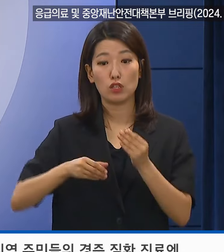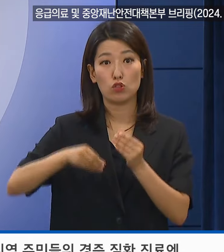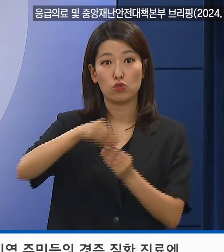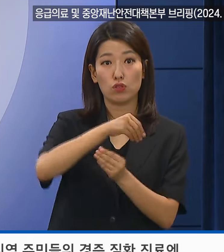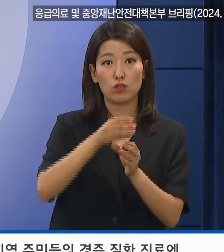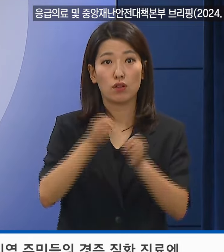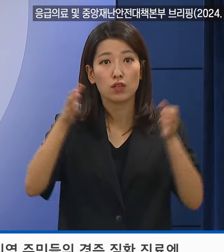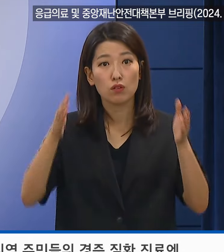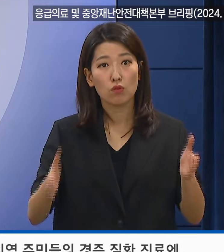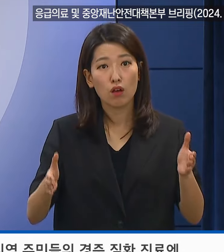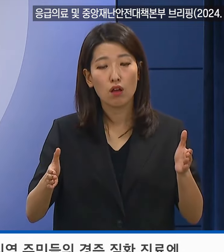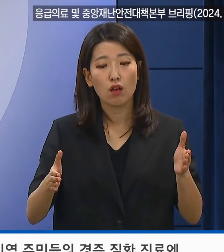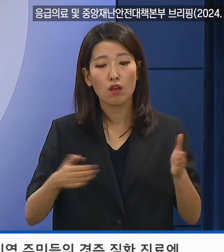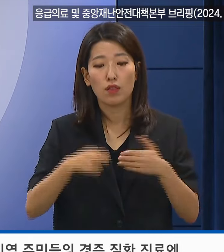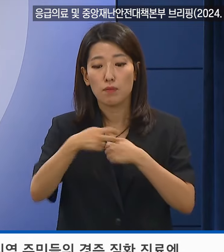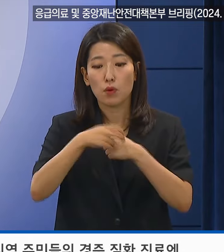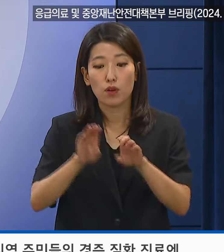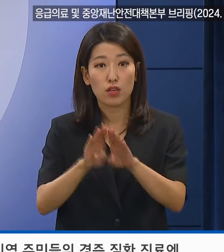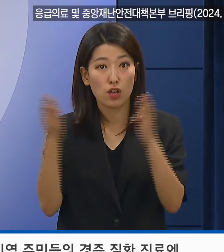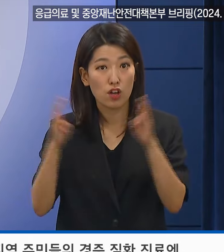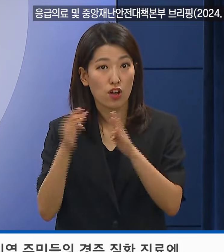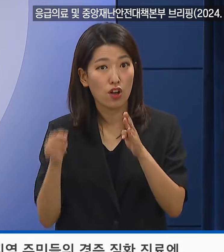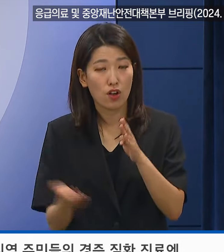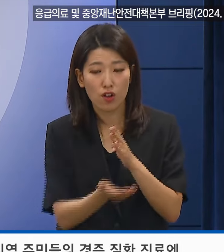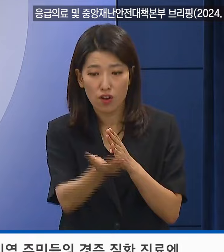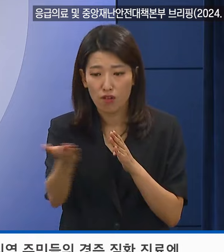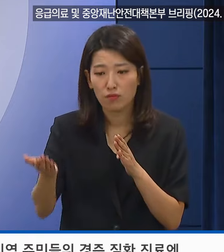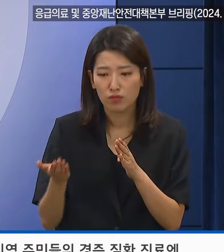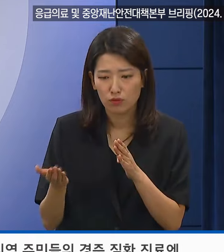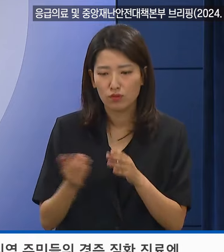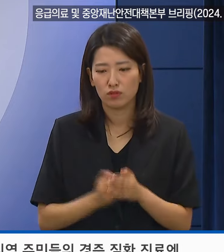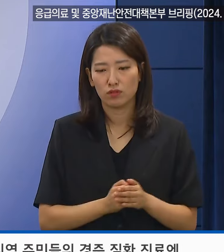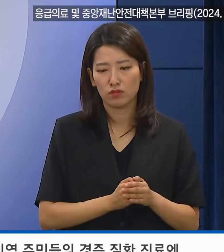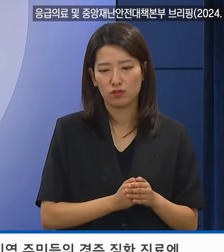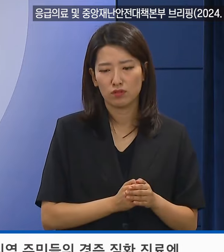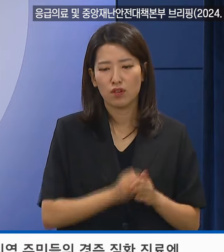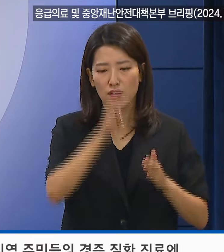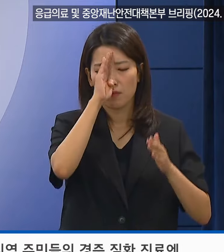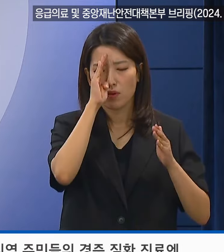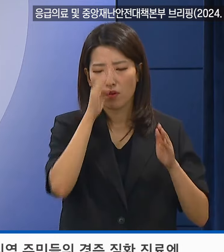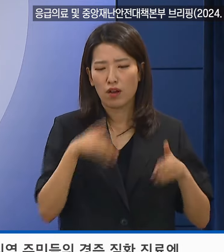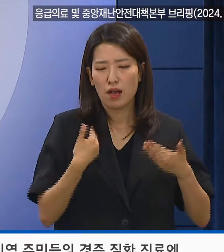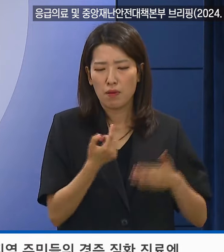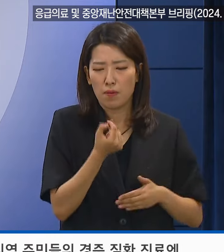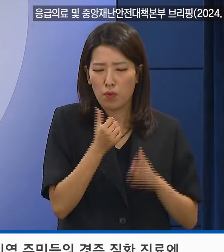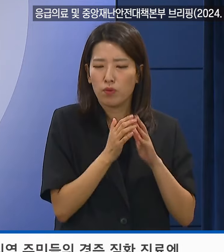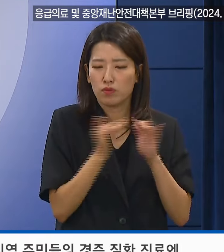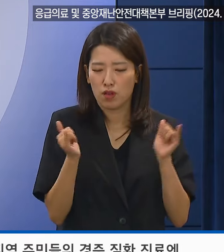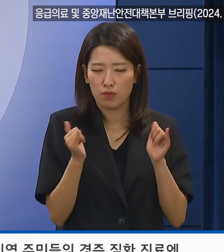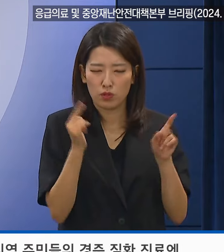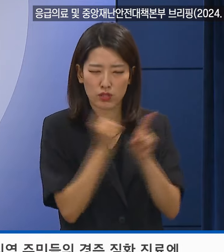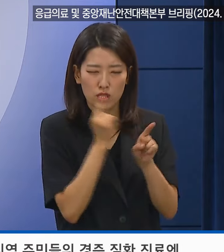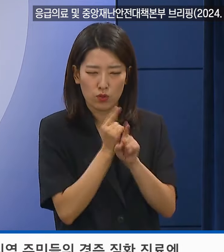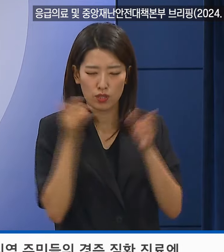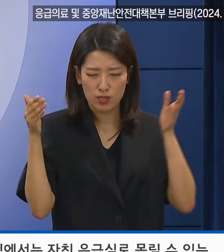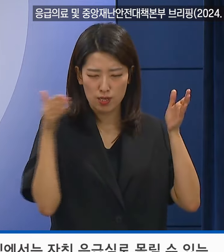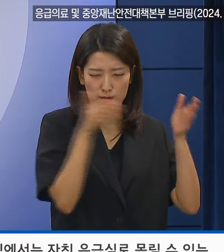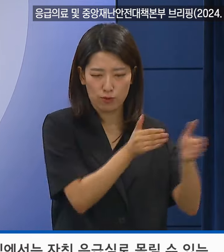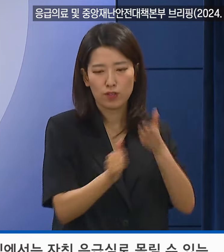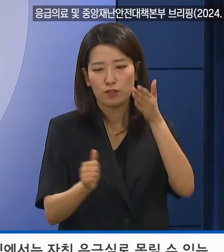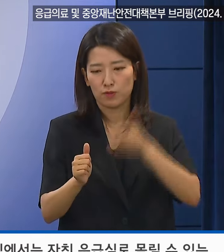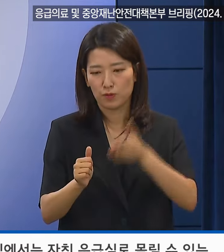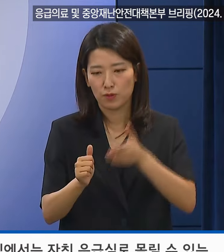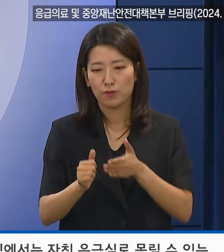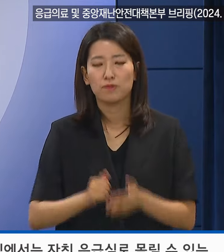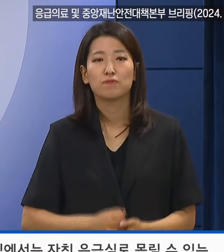여는 동네 병의원도 지역 주민들의 경증 질환 진료에 최선을 다해 주시기를 바랍니다.